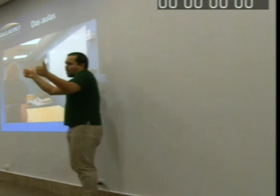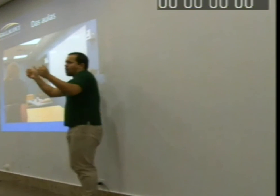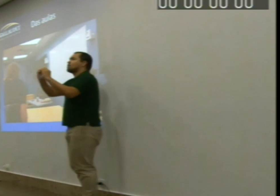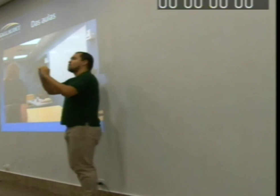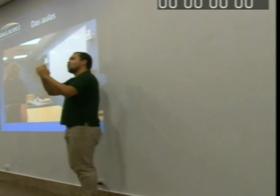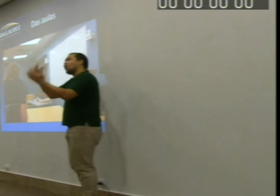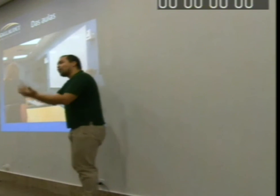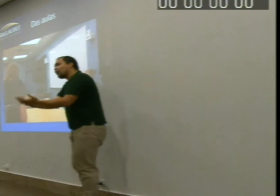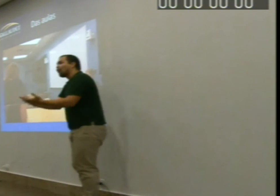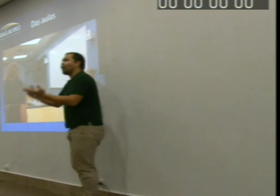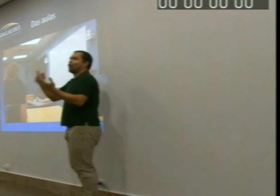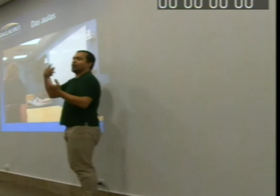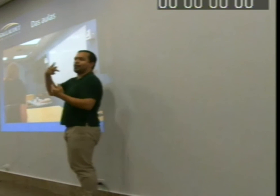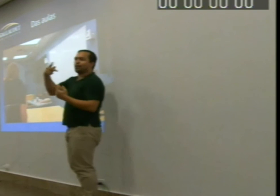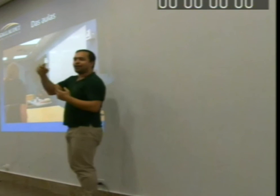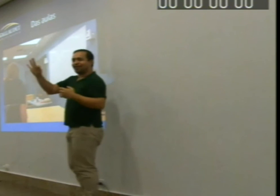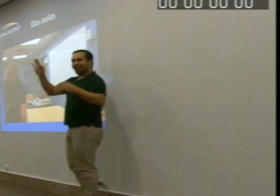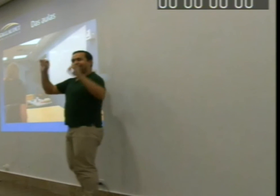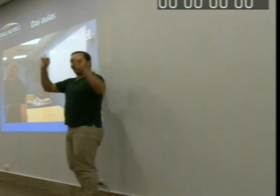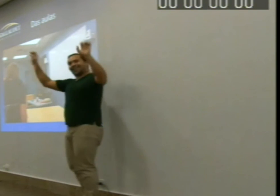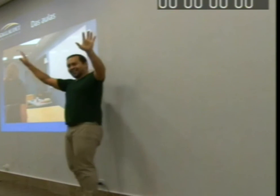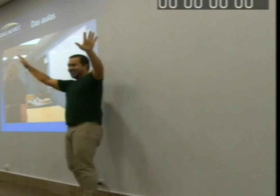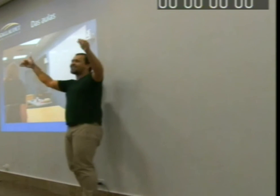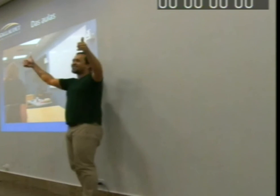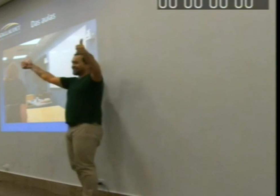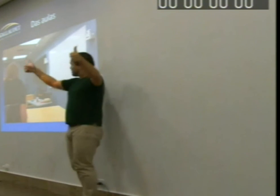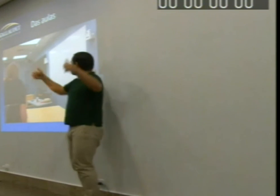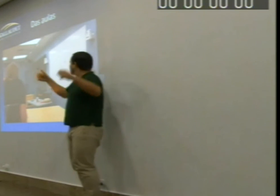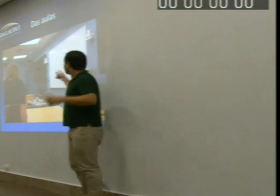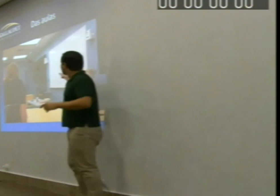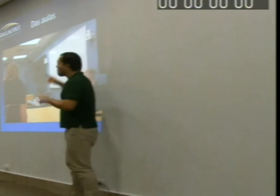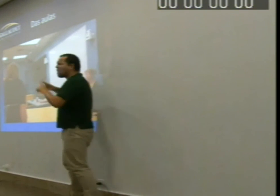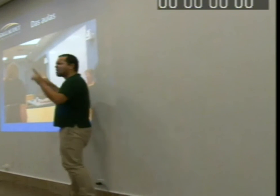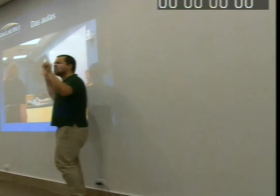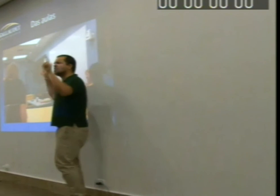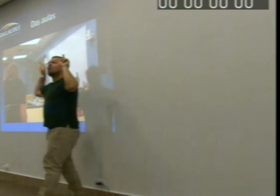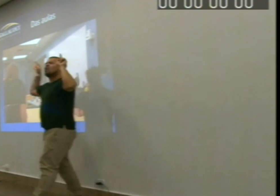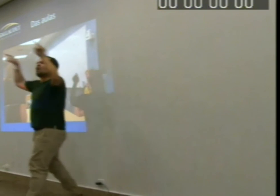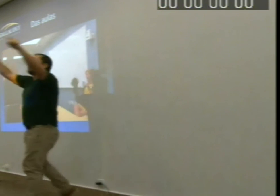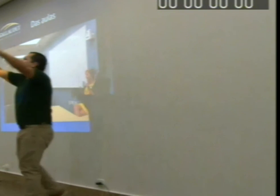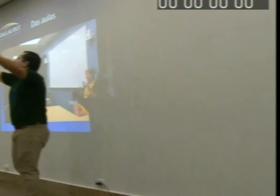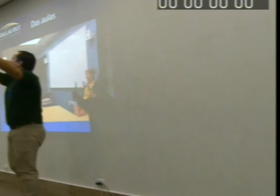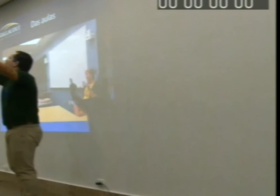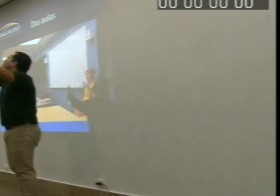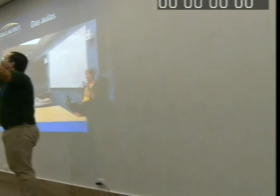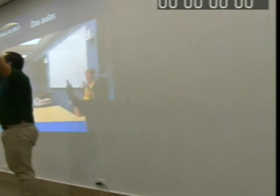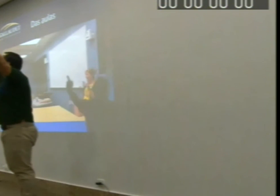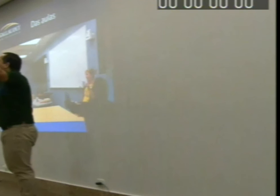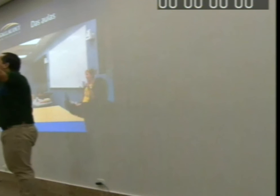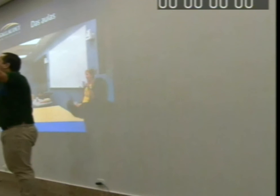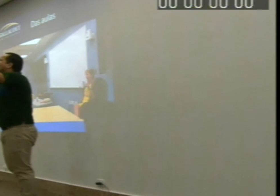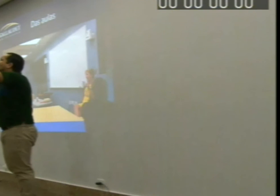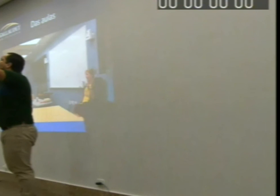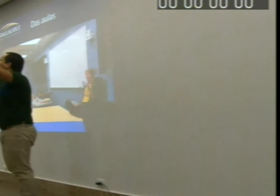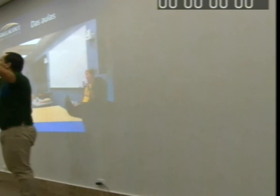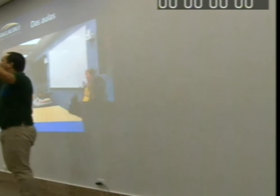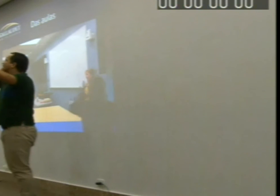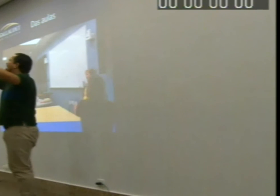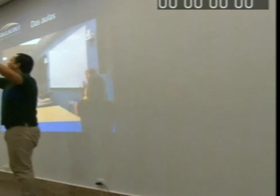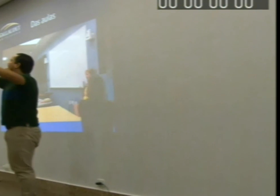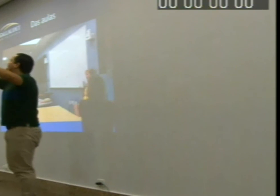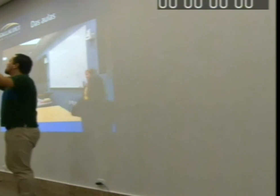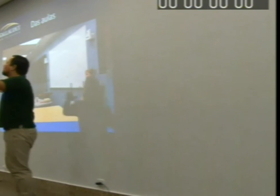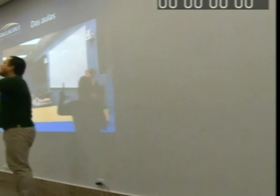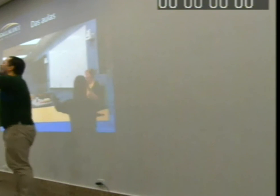televisão ok né para colocar um monte né Beleza mas por que as câmeras no fundo por que